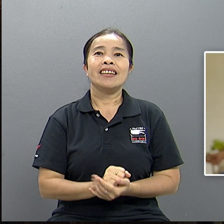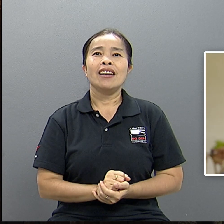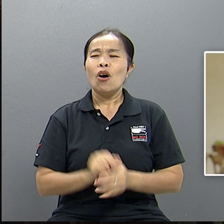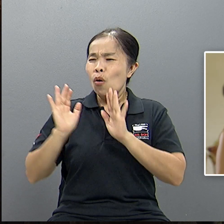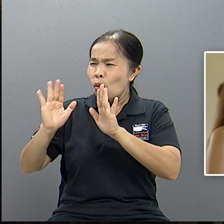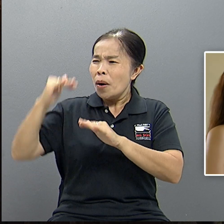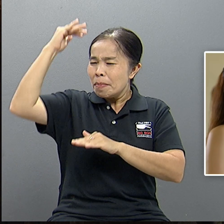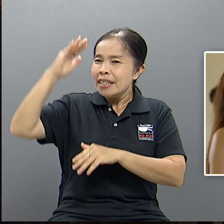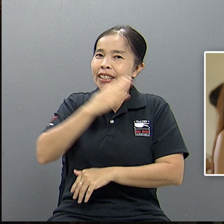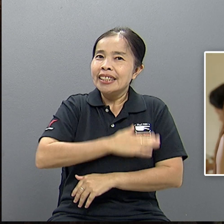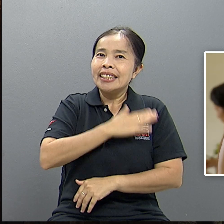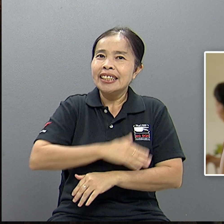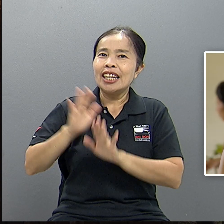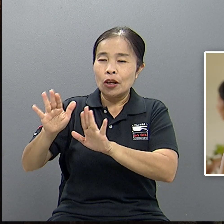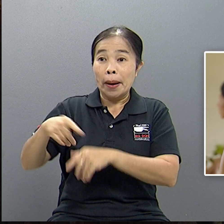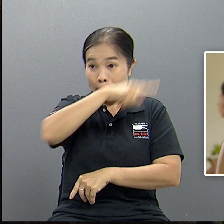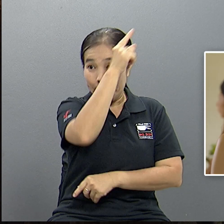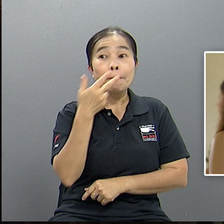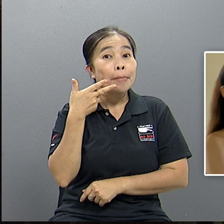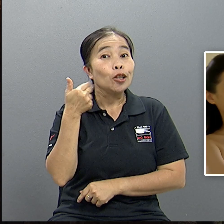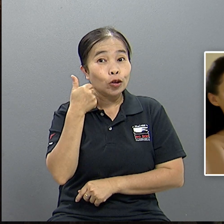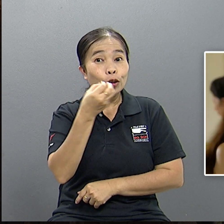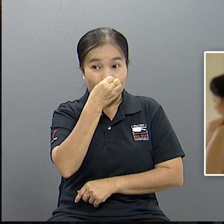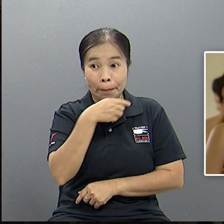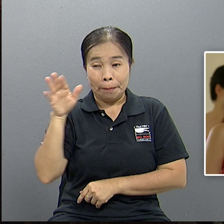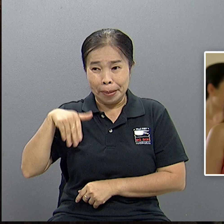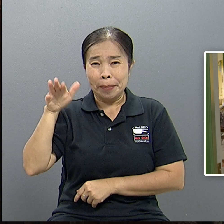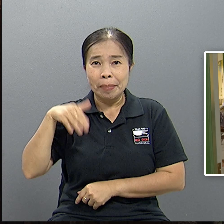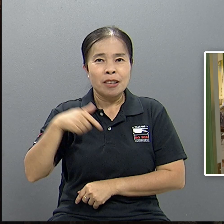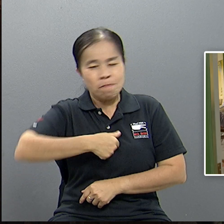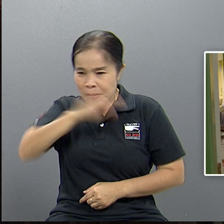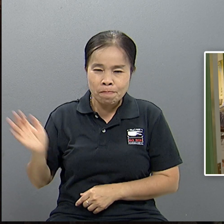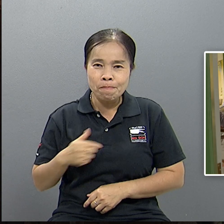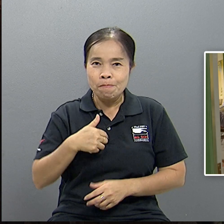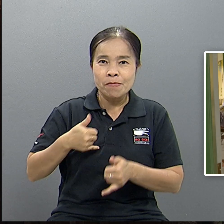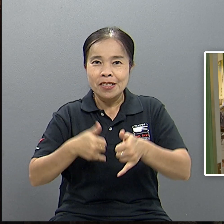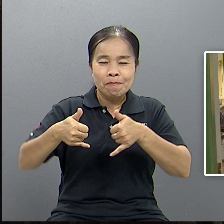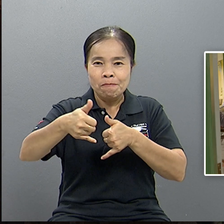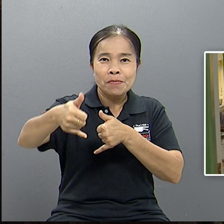ดเราไปกินขนมกันดีกว่านะจ๊ะ ไม่